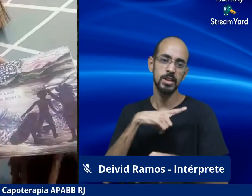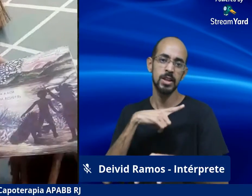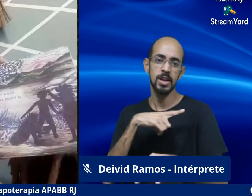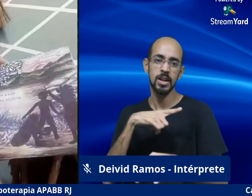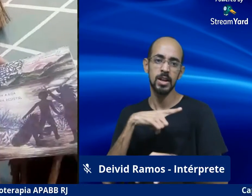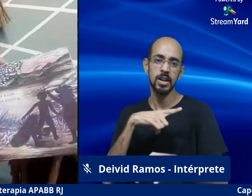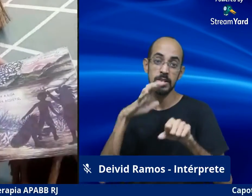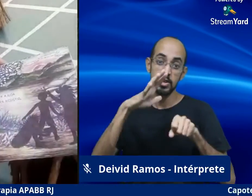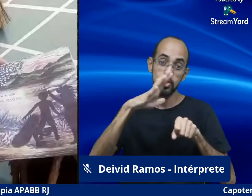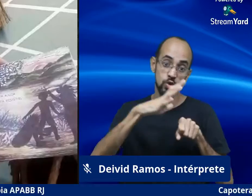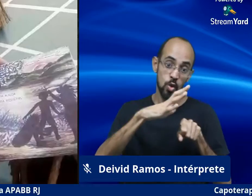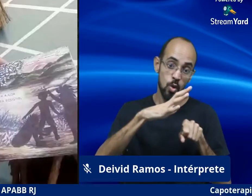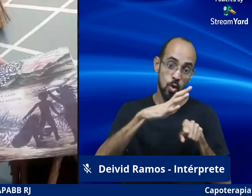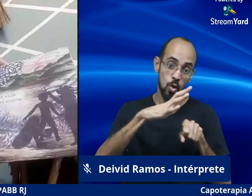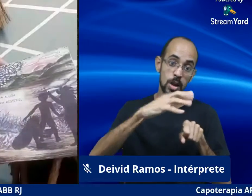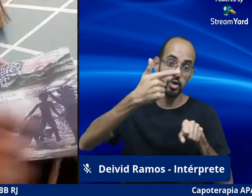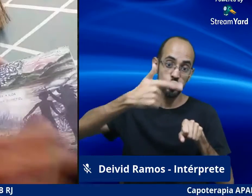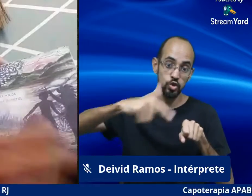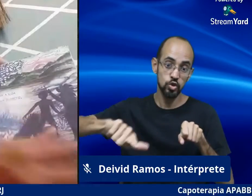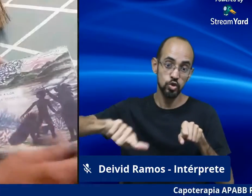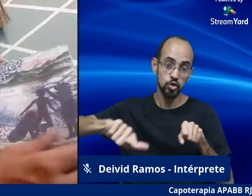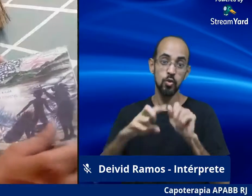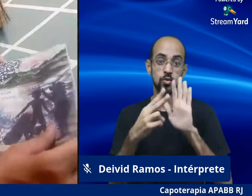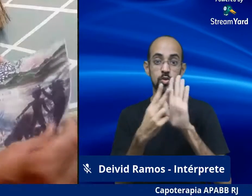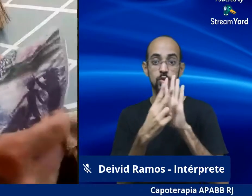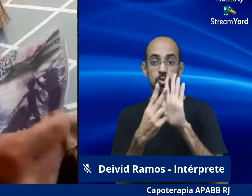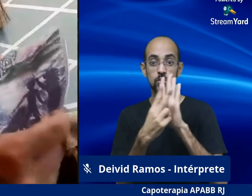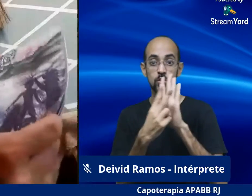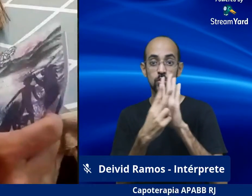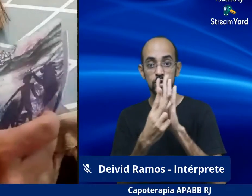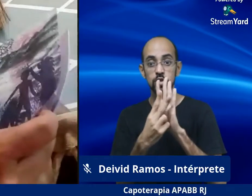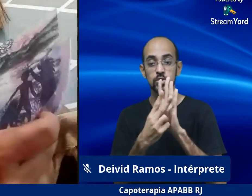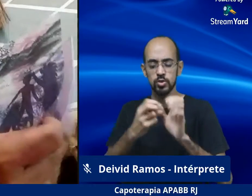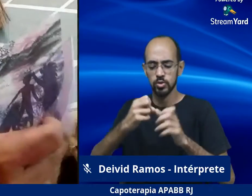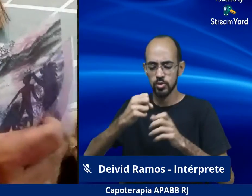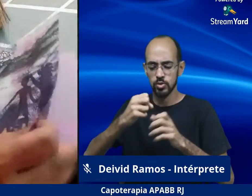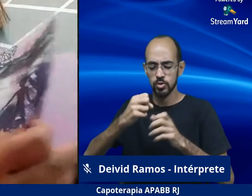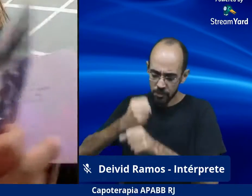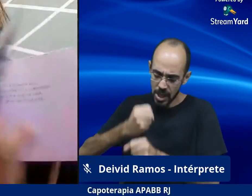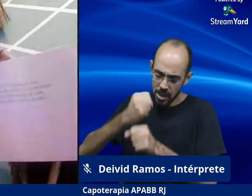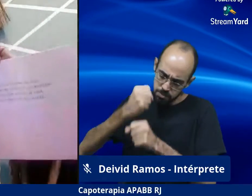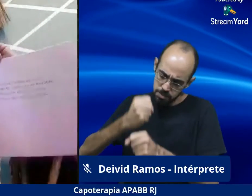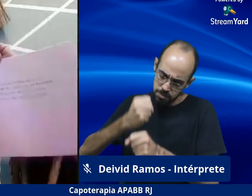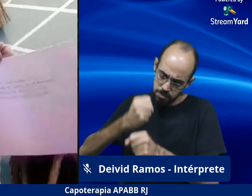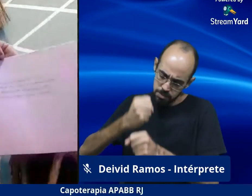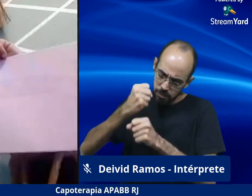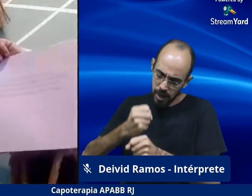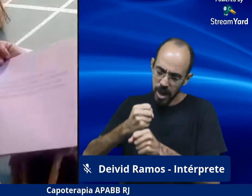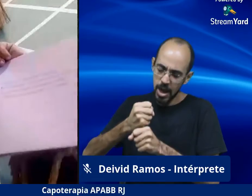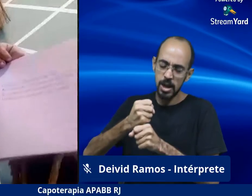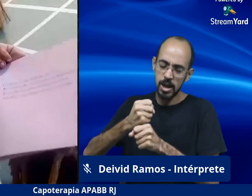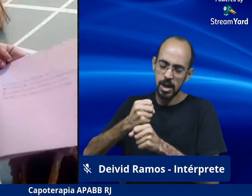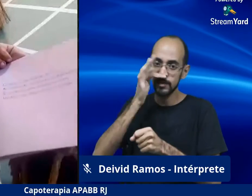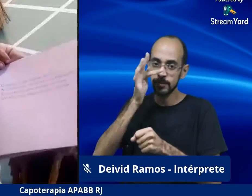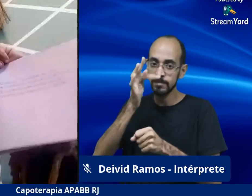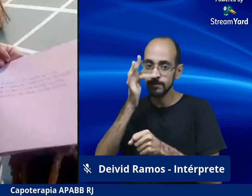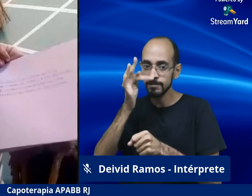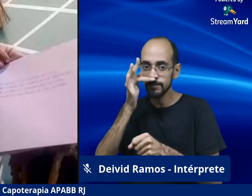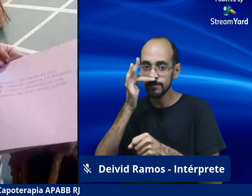índio, como se estivesse batendo uma erva no negro, né, e ajudando ele a resistir aos